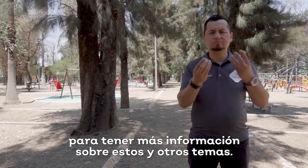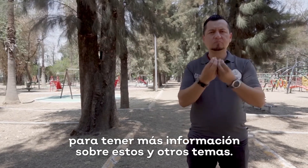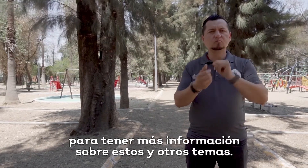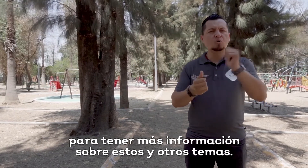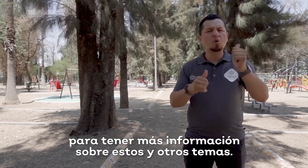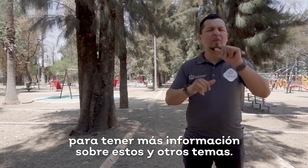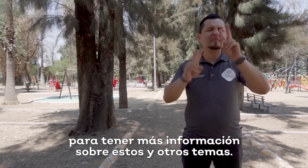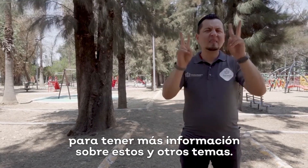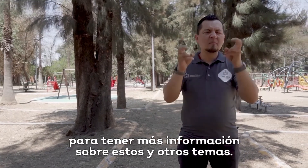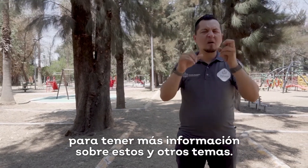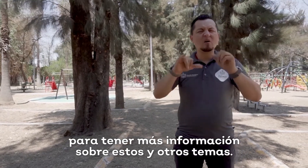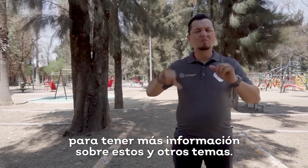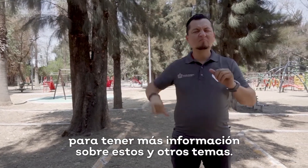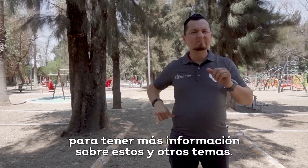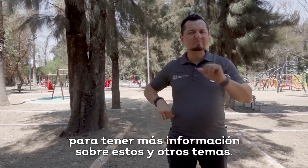y otros temas.